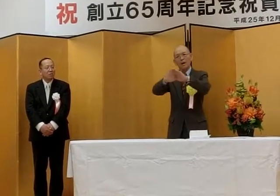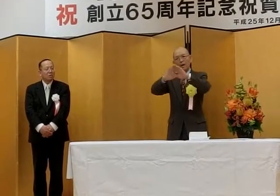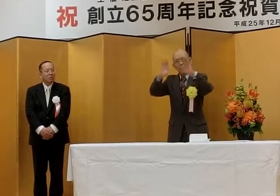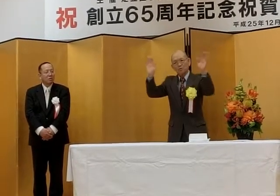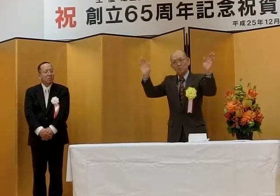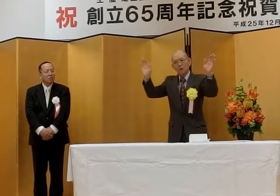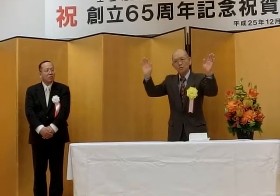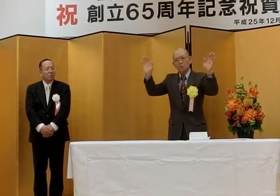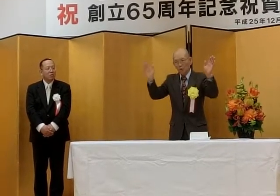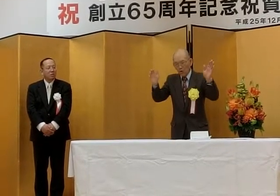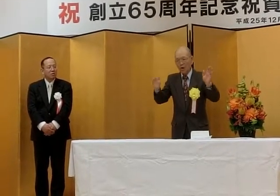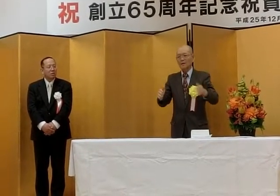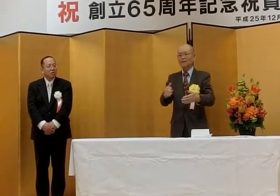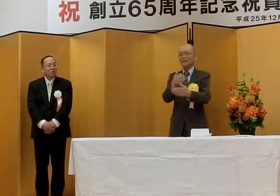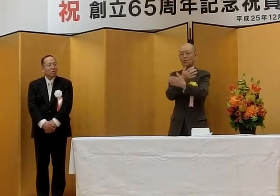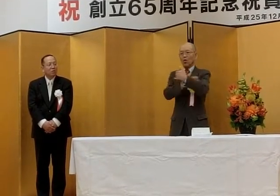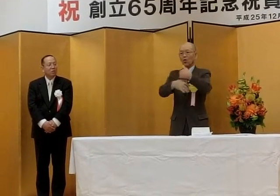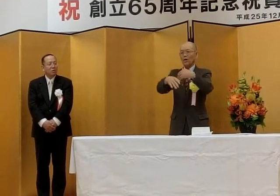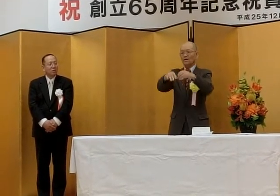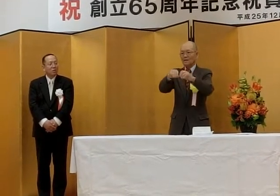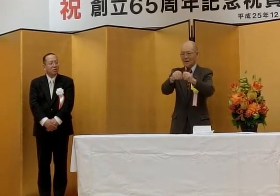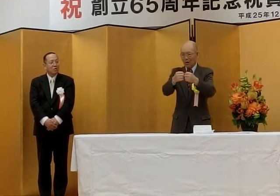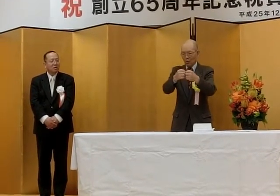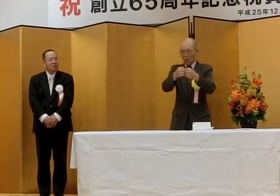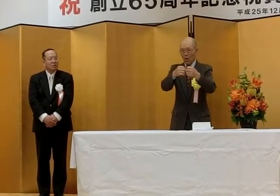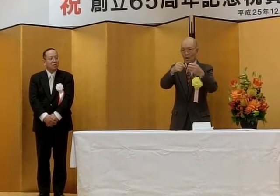46年に開設し